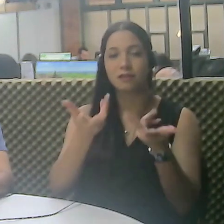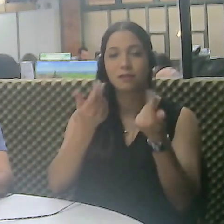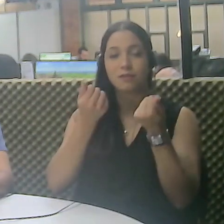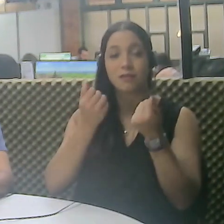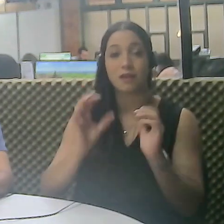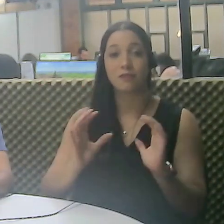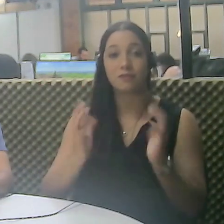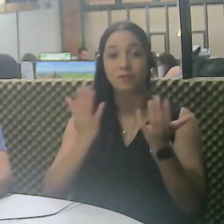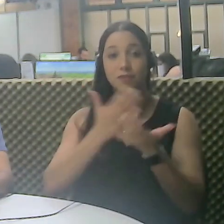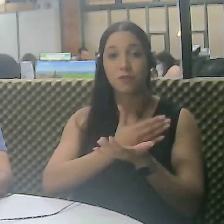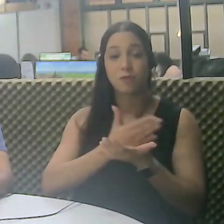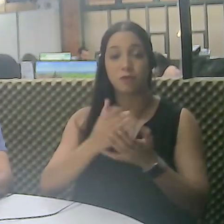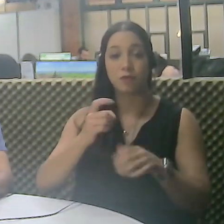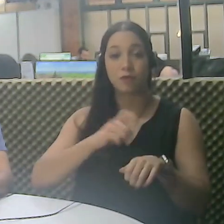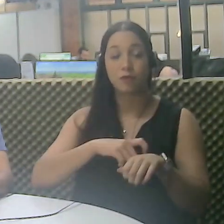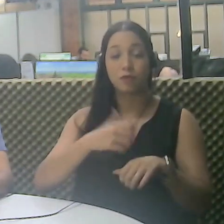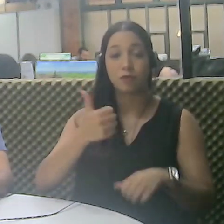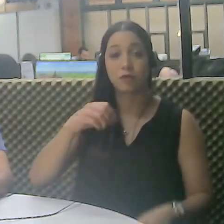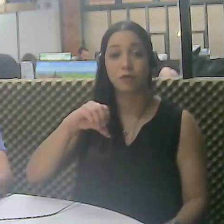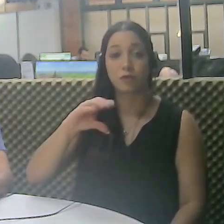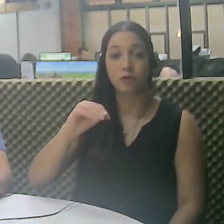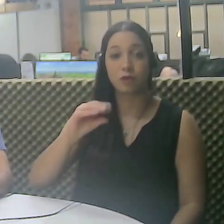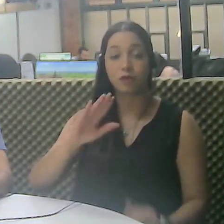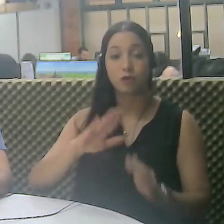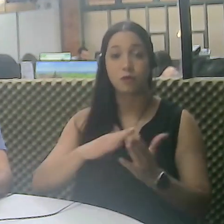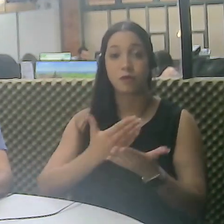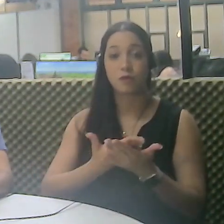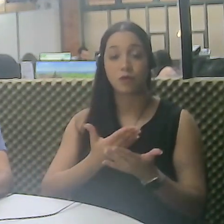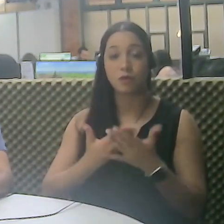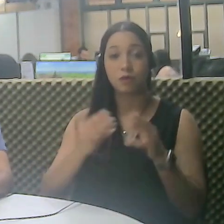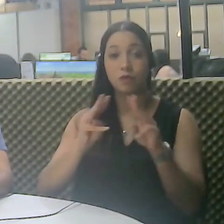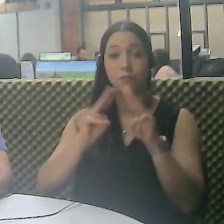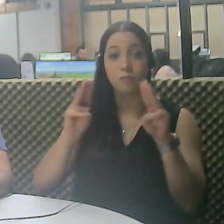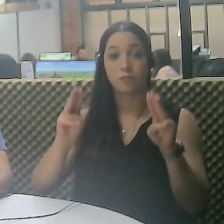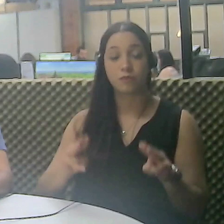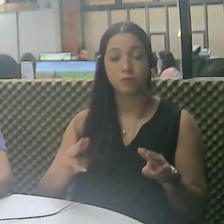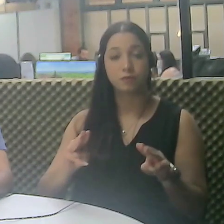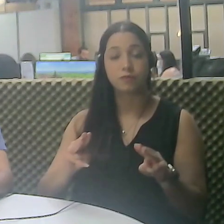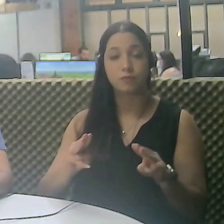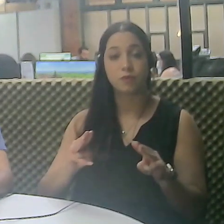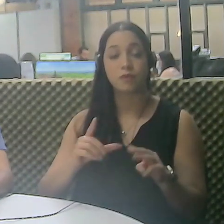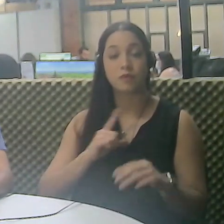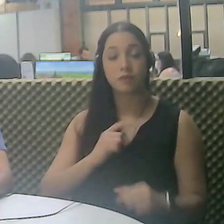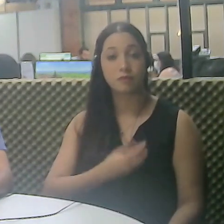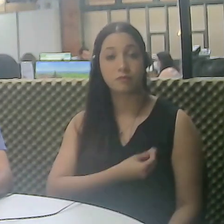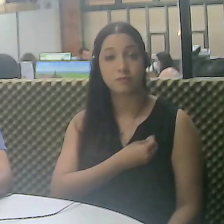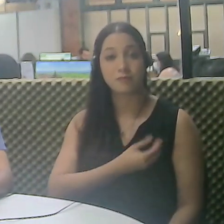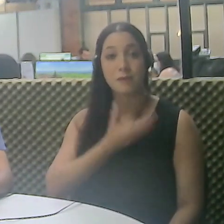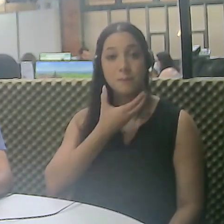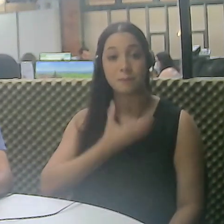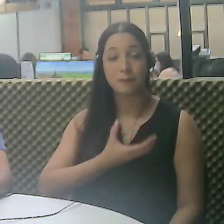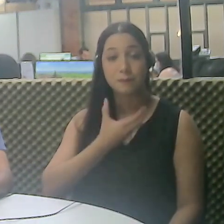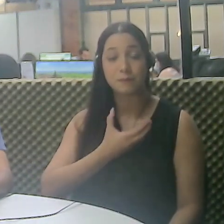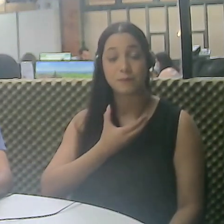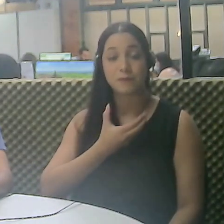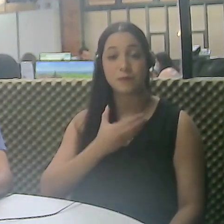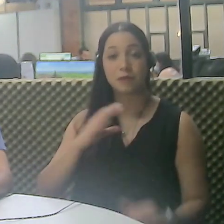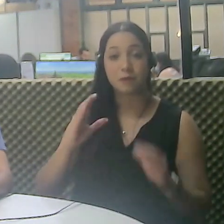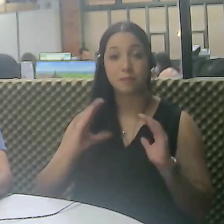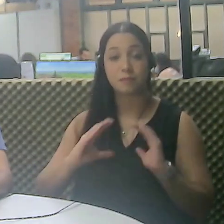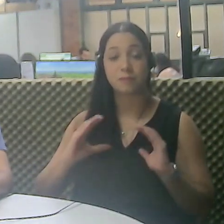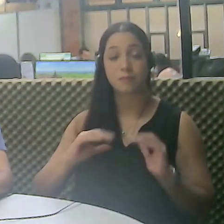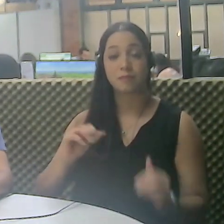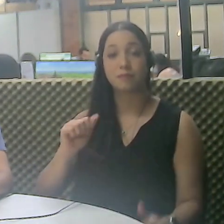evento começa às 7 da noite na fachada da Escola Estadual de Uberlândia. A programação inclui a presença do Papai Noel na Praça